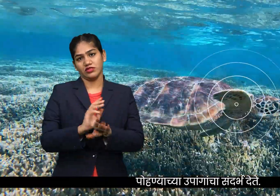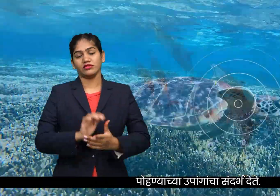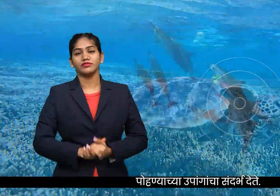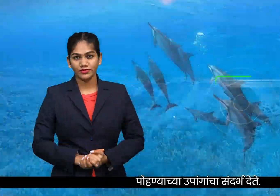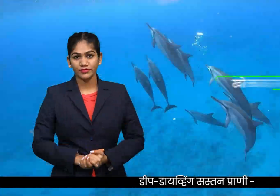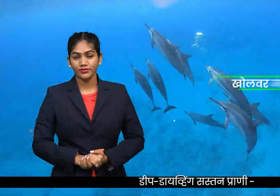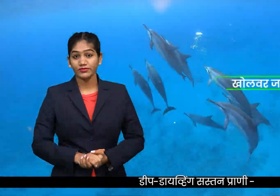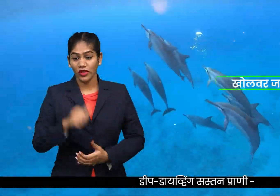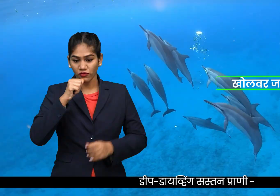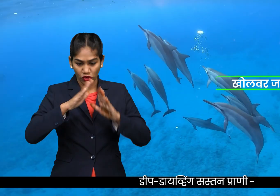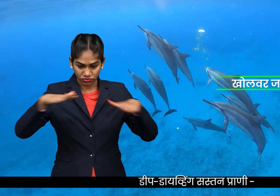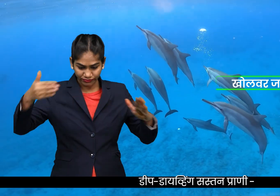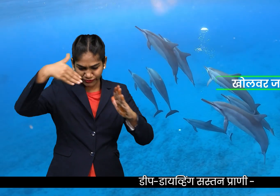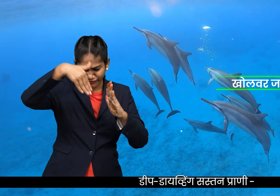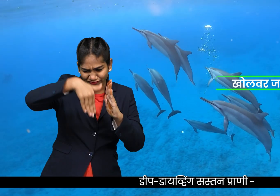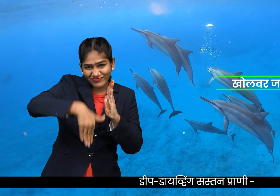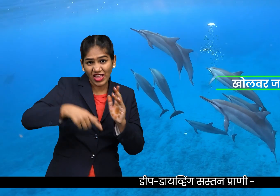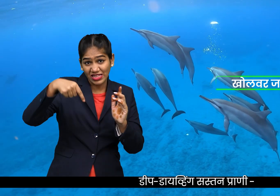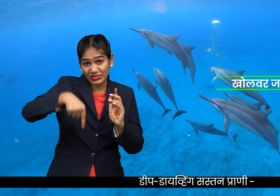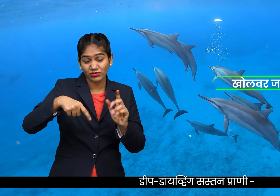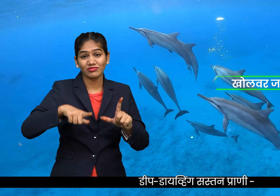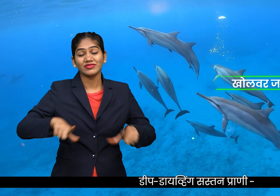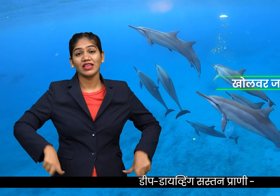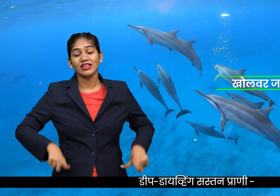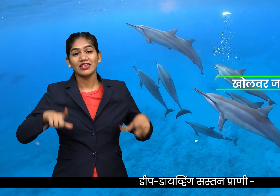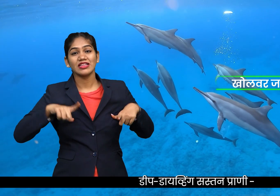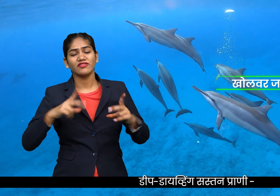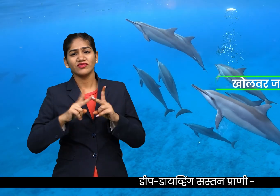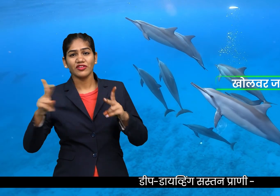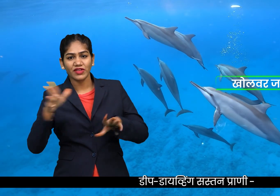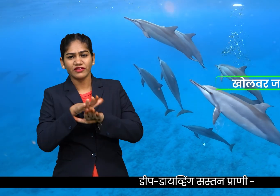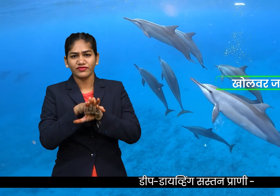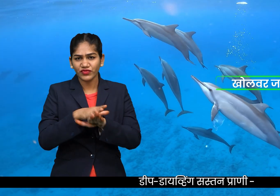संदर्भ देते. डीप डायव्हिंग सस्तन प्राणी.